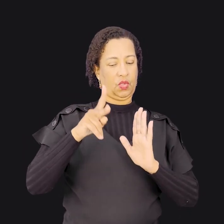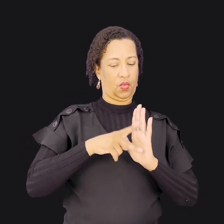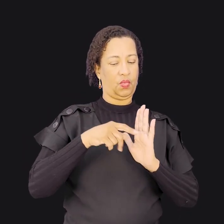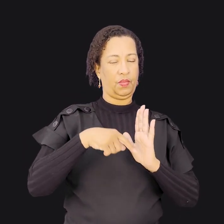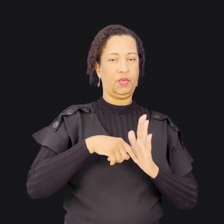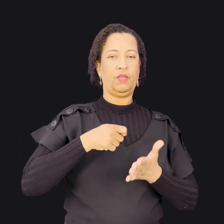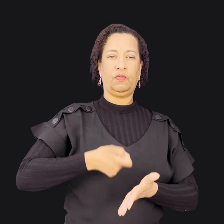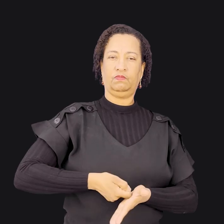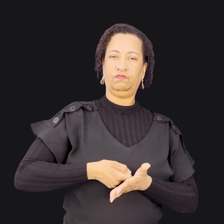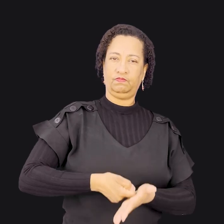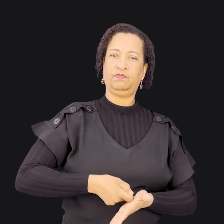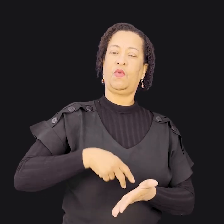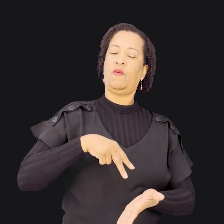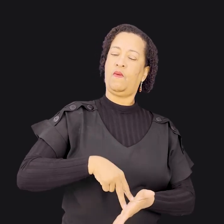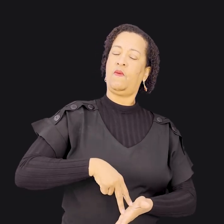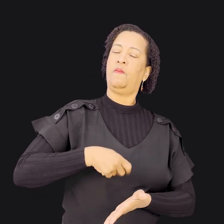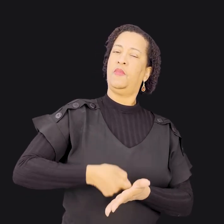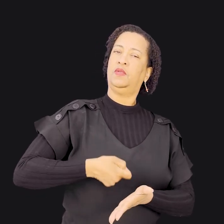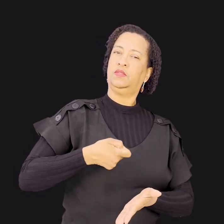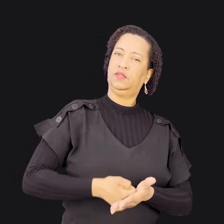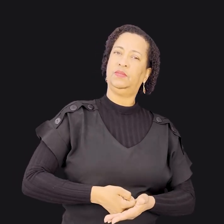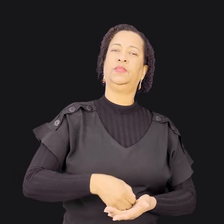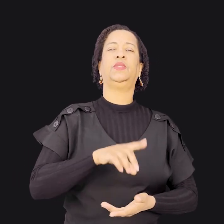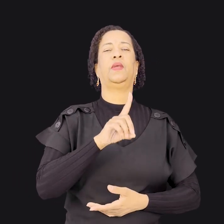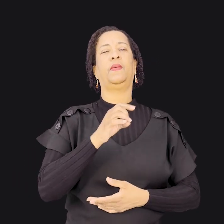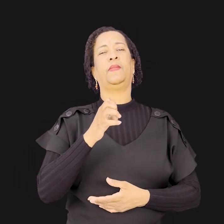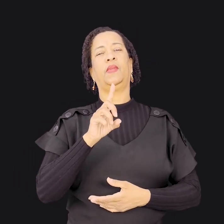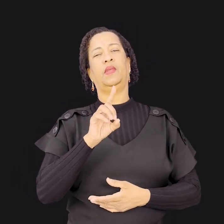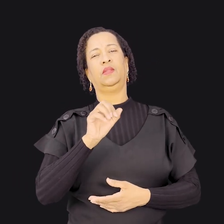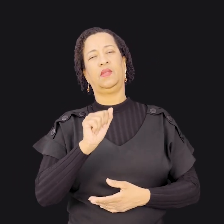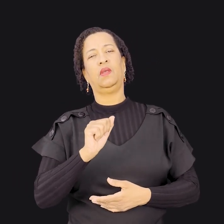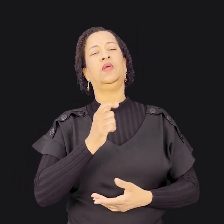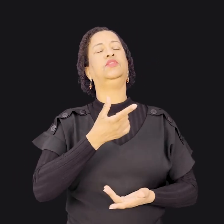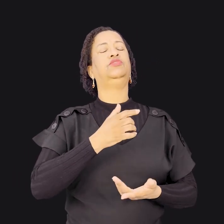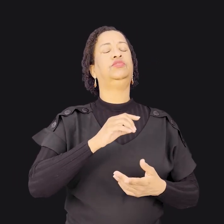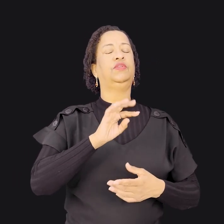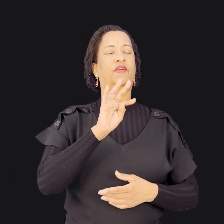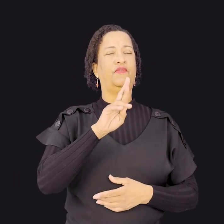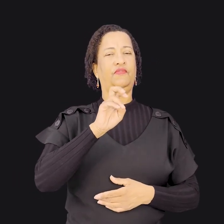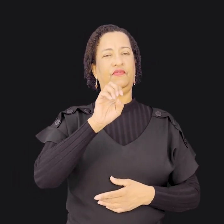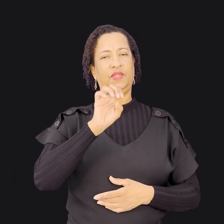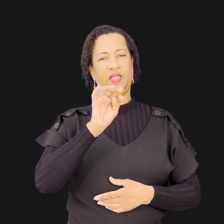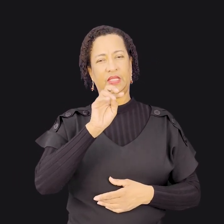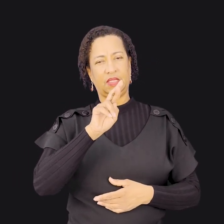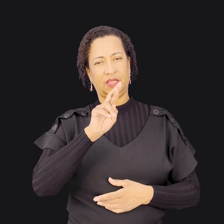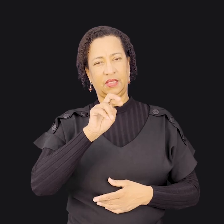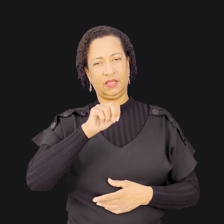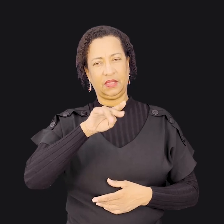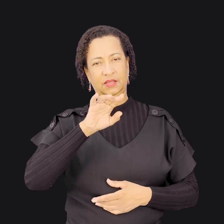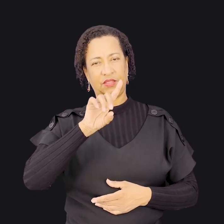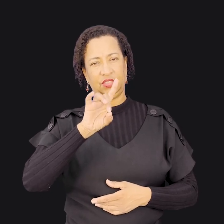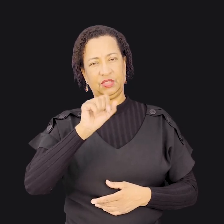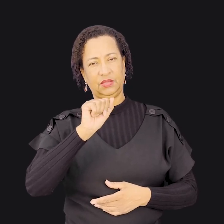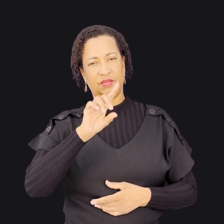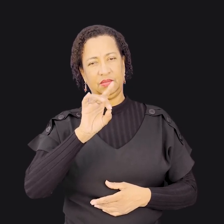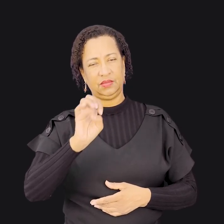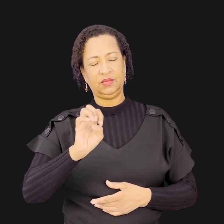perseverança a piedade, a piedade a fraternidade, e a fraternidade o amor. Porque se